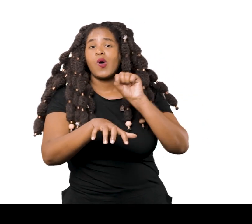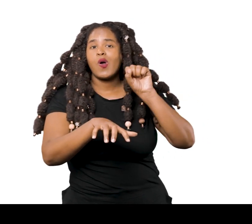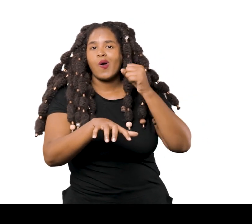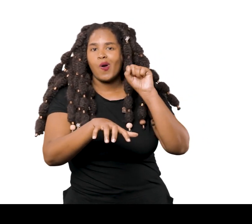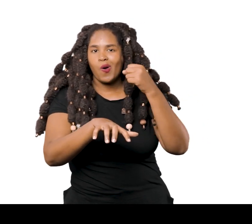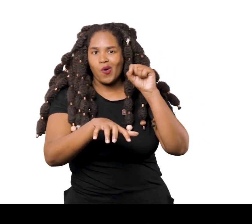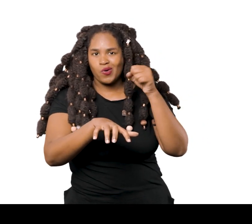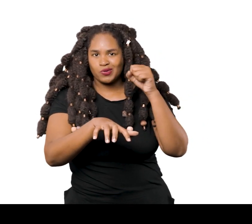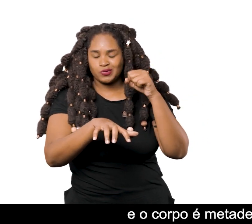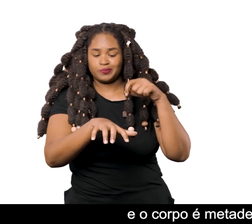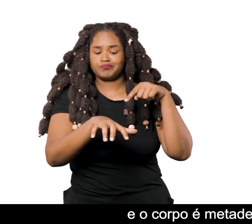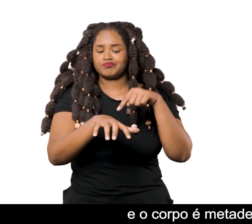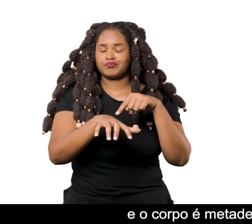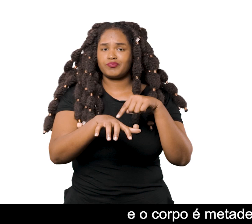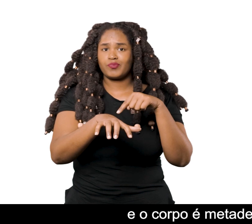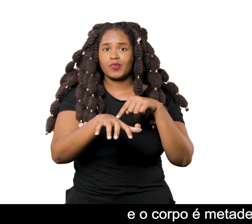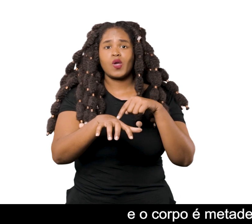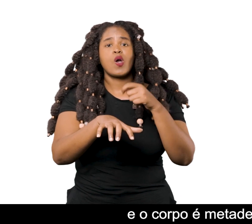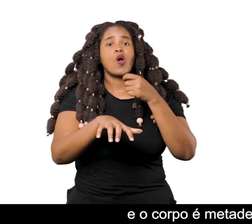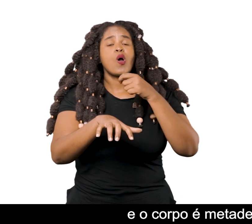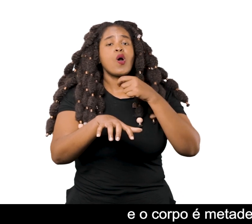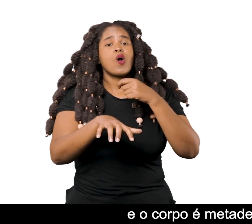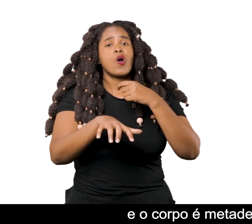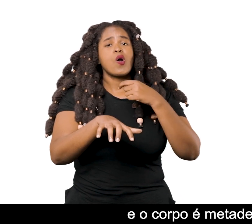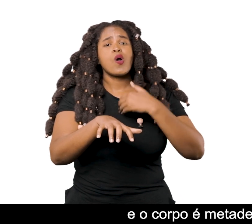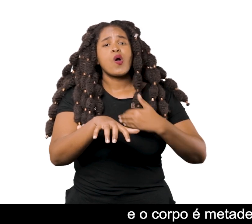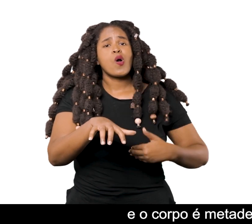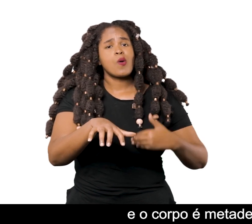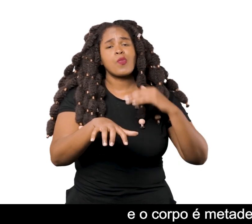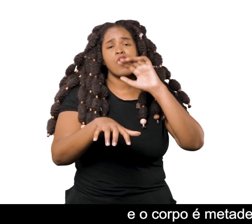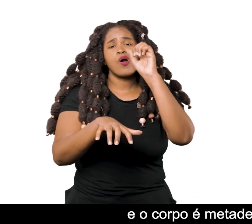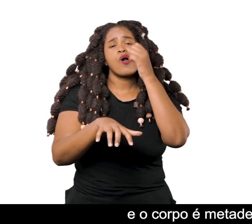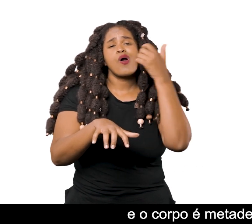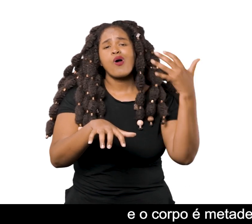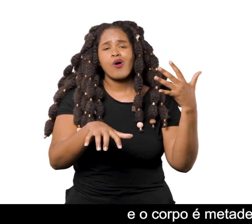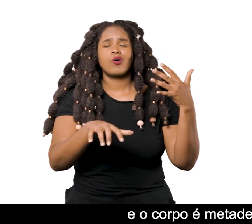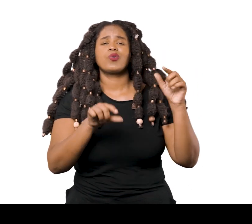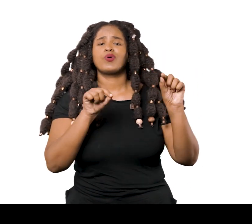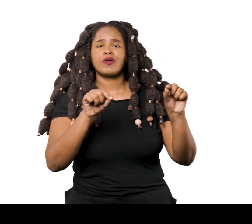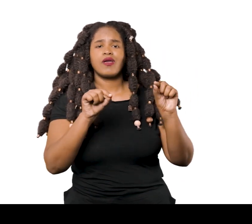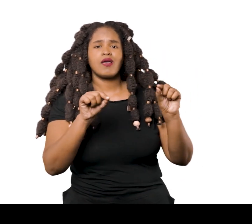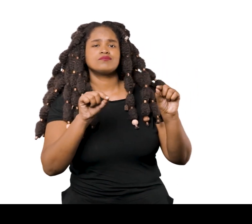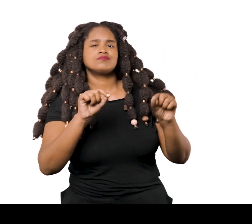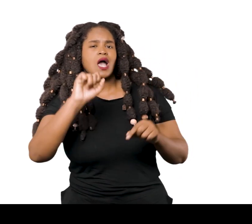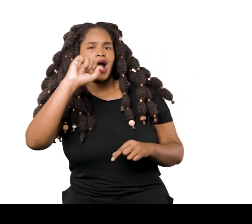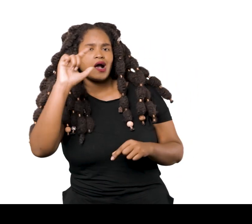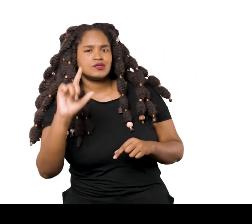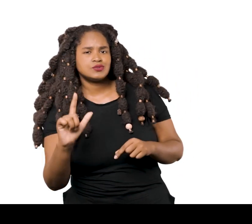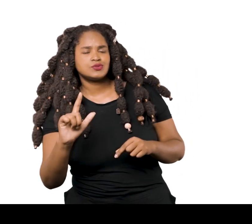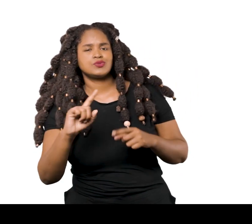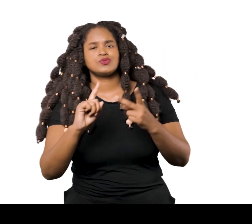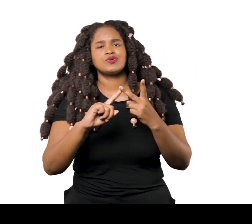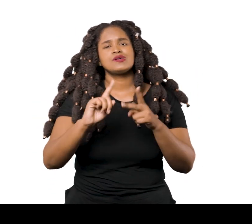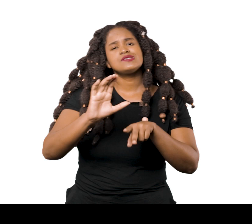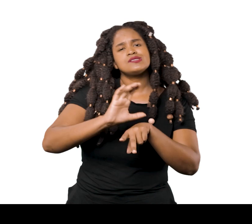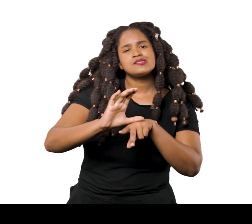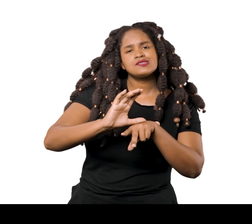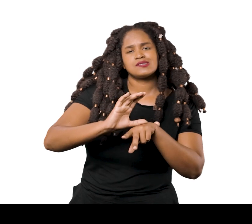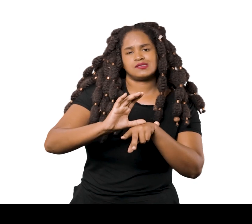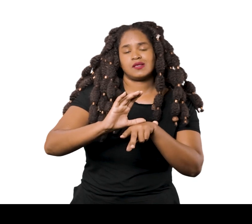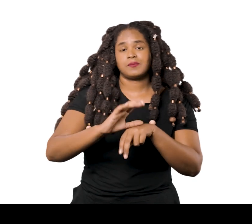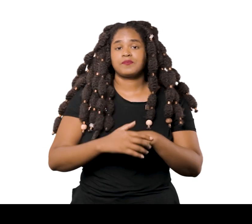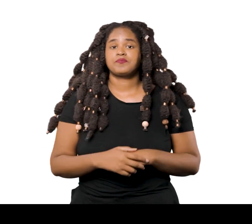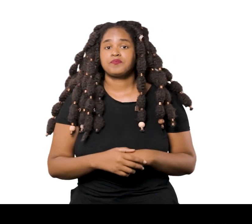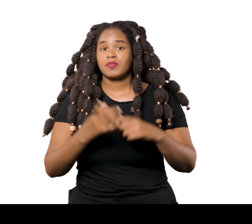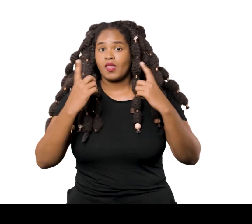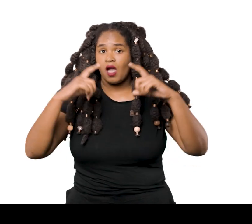azul esverdeadas e o corpo é metade azul esverdeado e metade cinza. Na cabeça, há uma